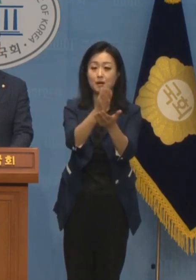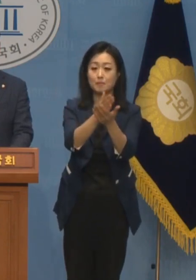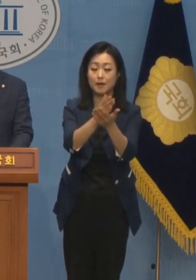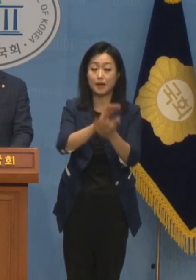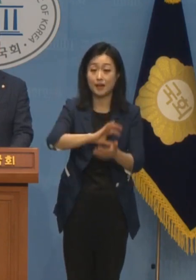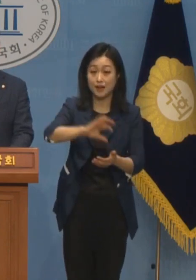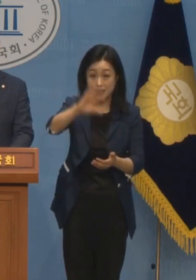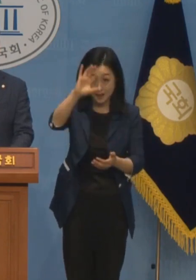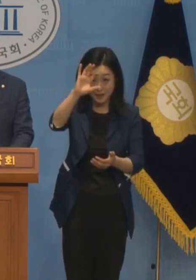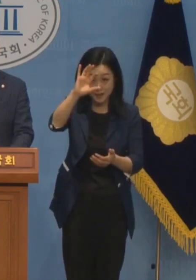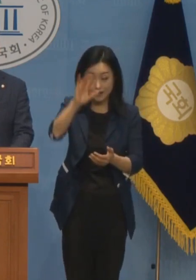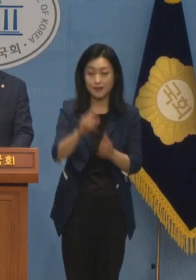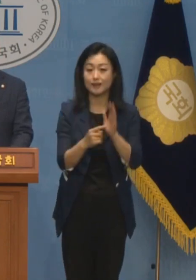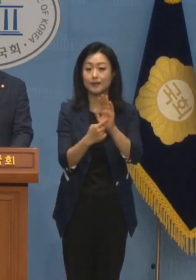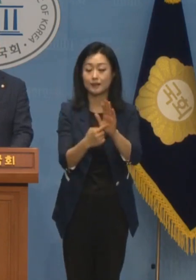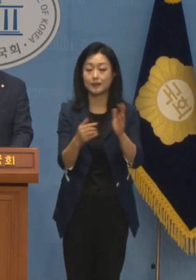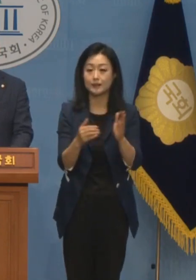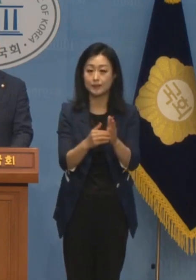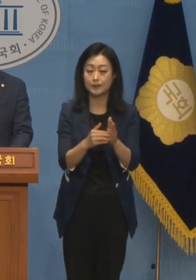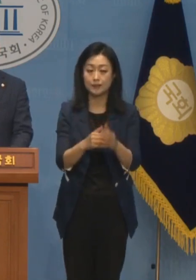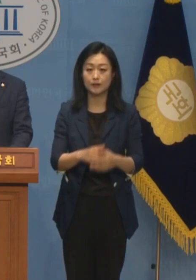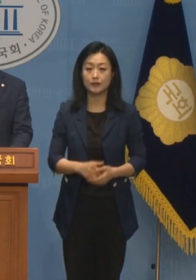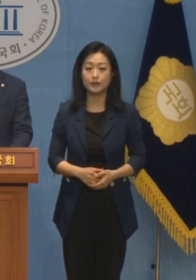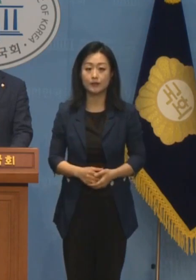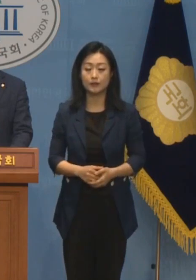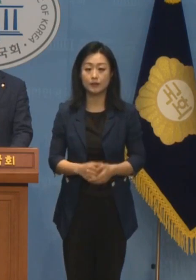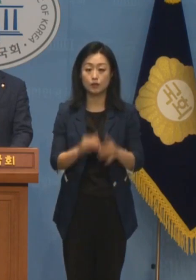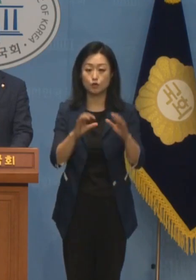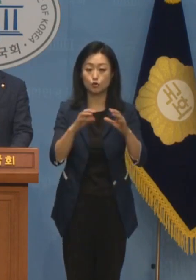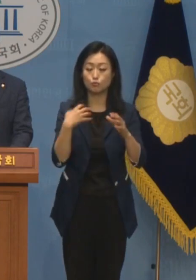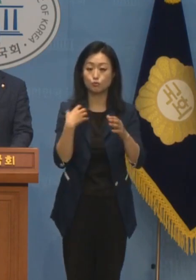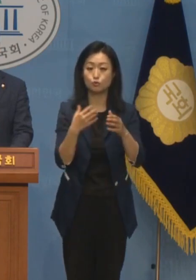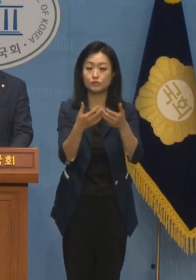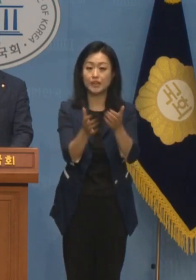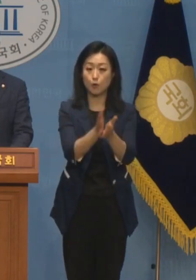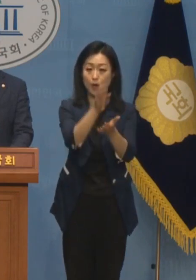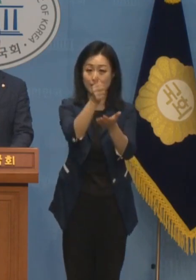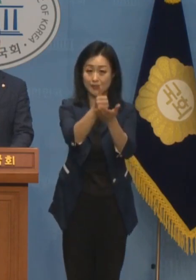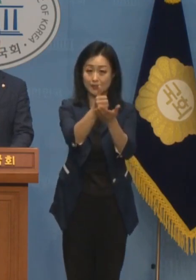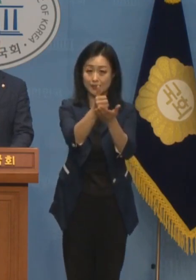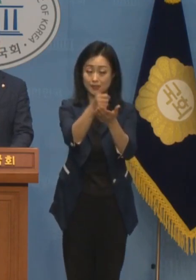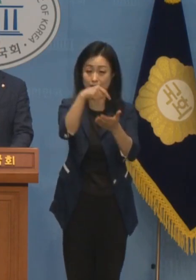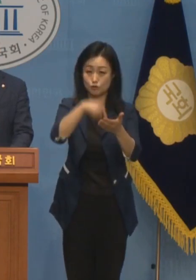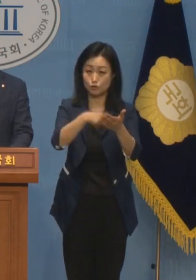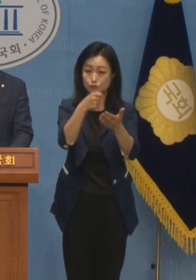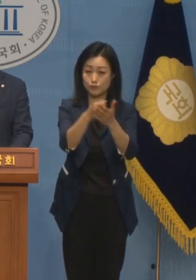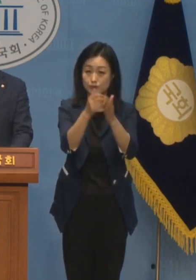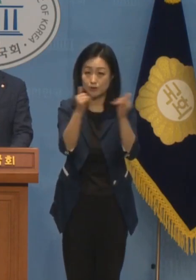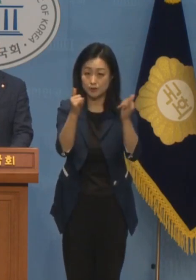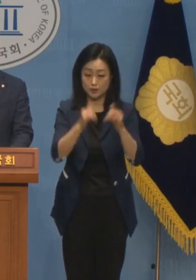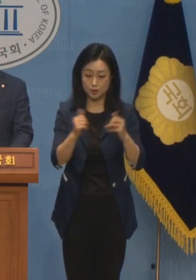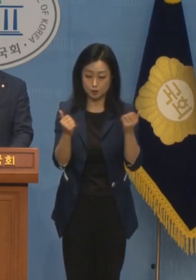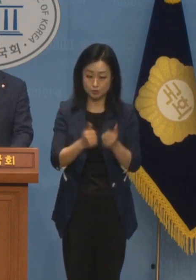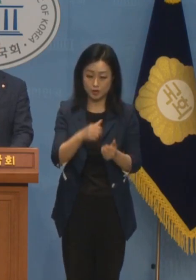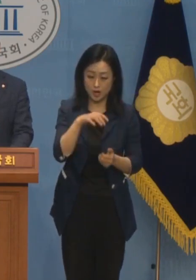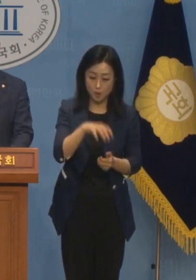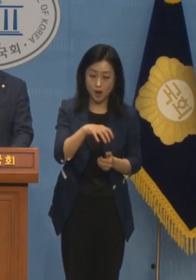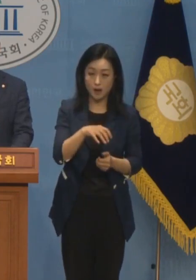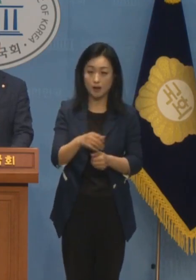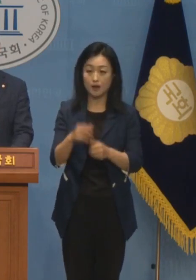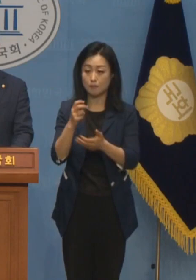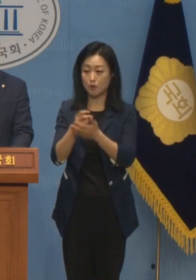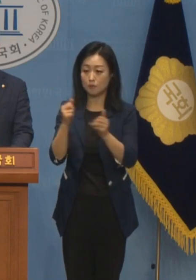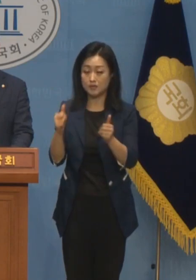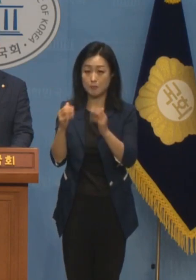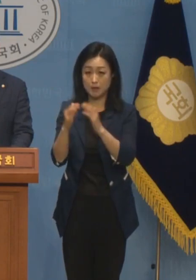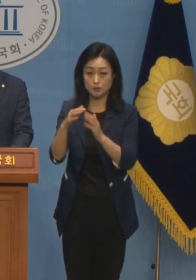올린 것으로 확인되었습니다. 국무장관 후보자라는 사람이 입법부인 국회와 사법부인